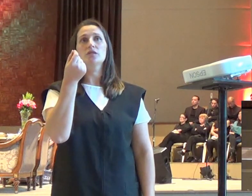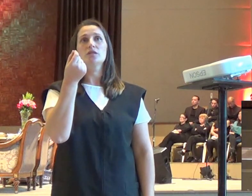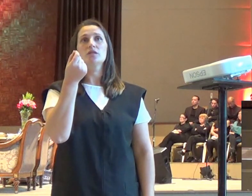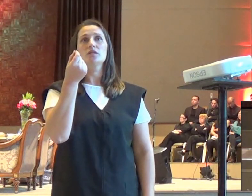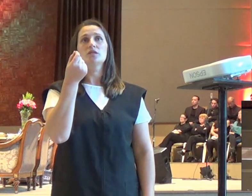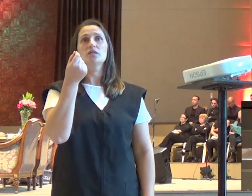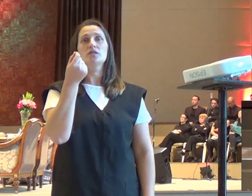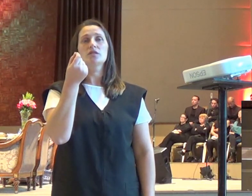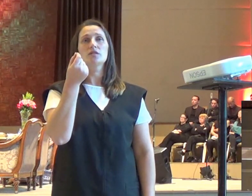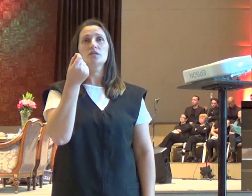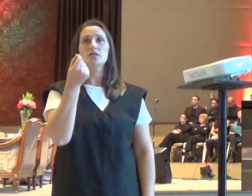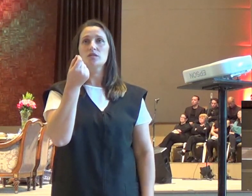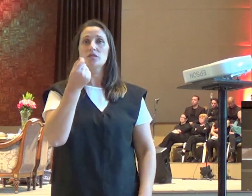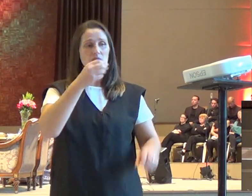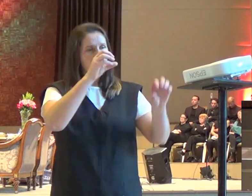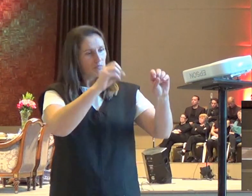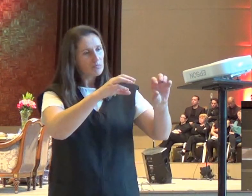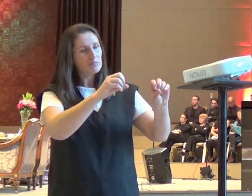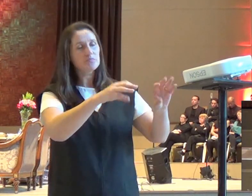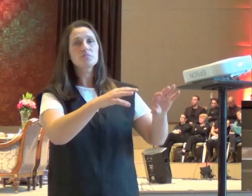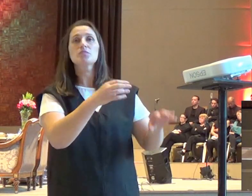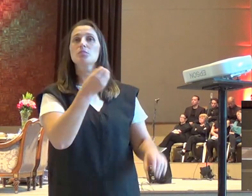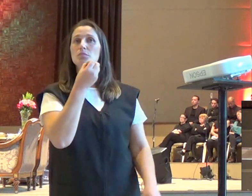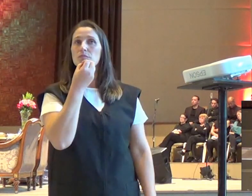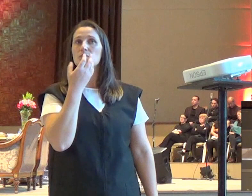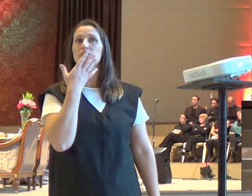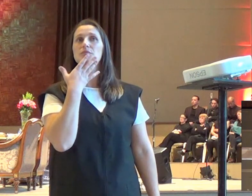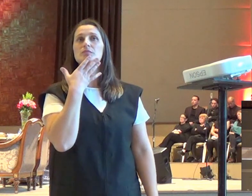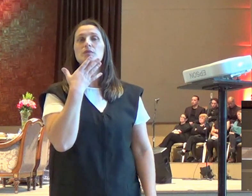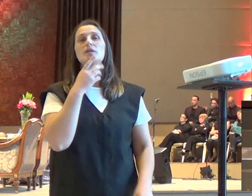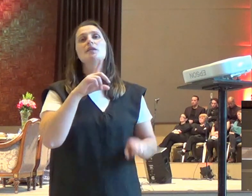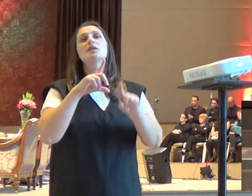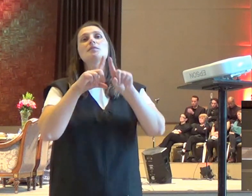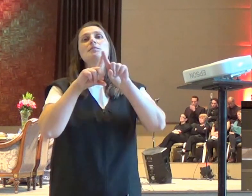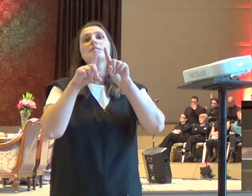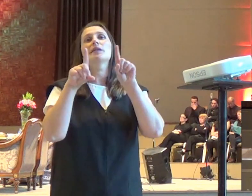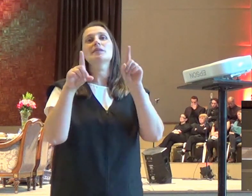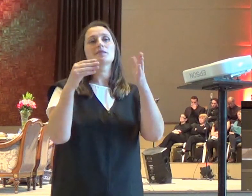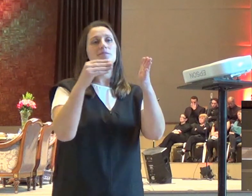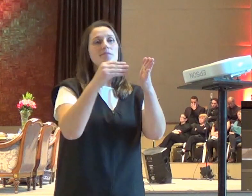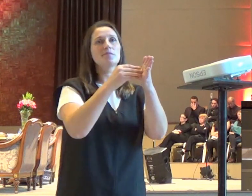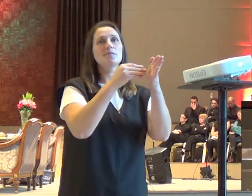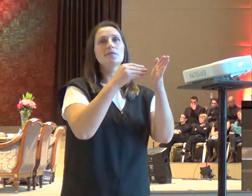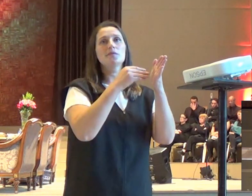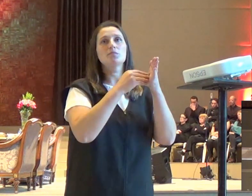teoricamente uma boa educação mas que não tinham limites